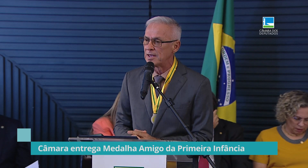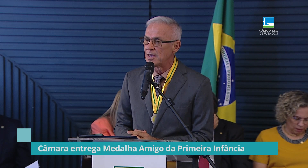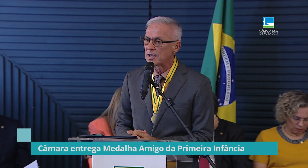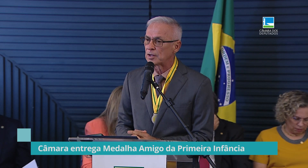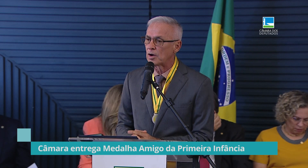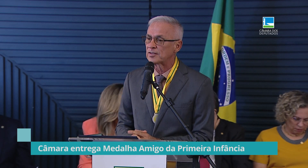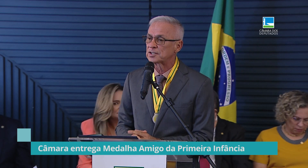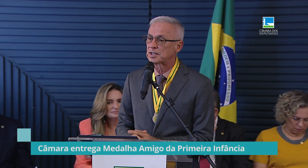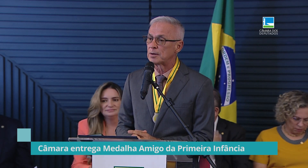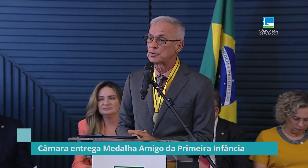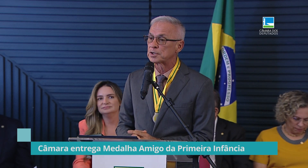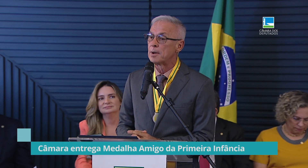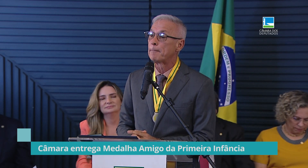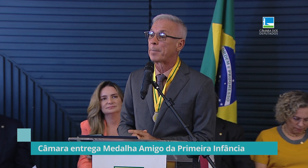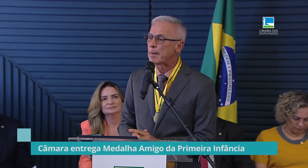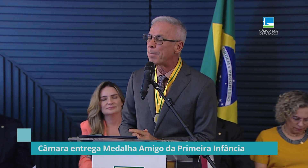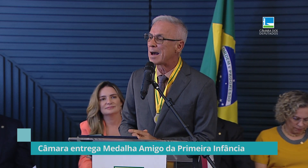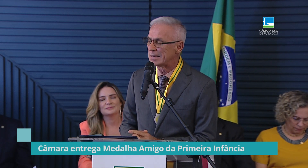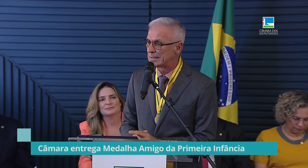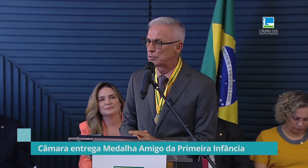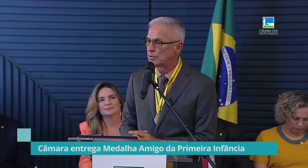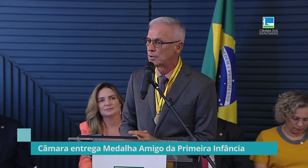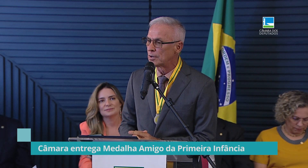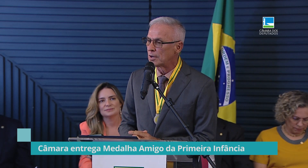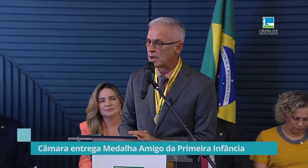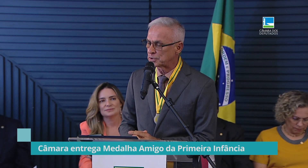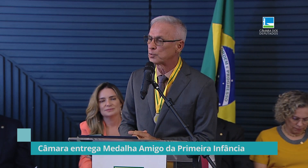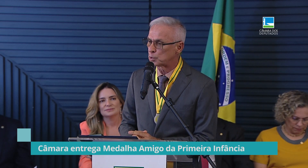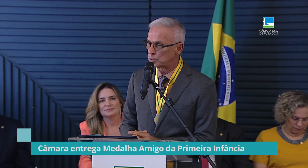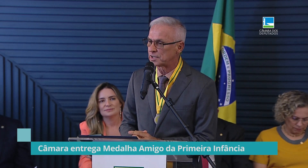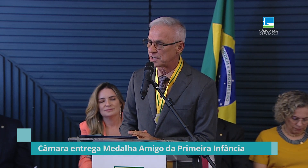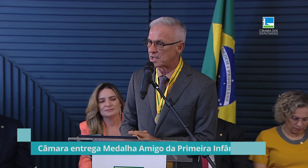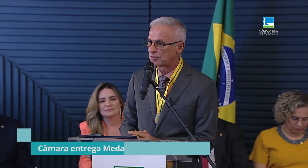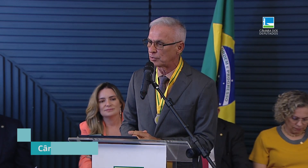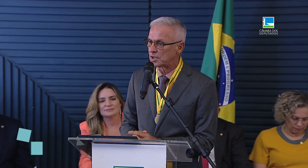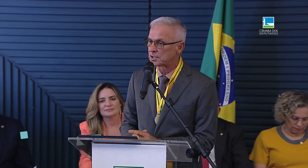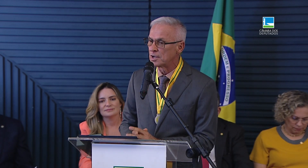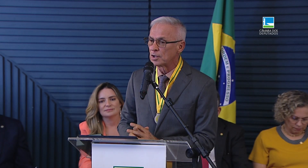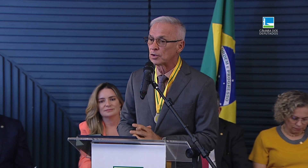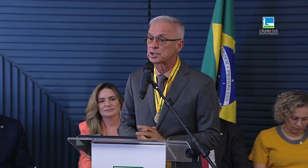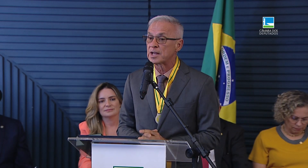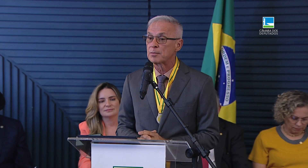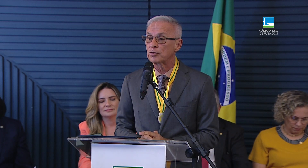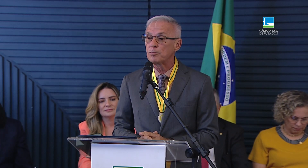saber que nós estamos preparando as futuras gerações.